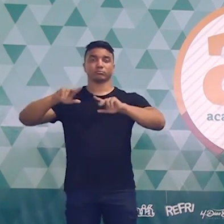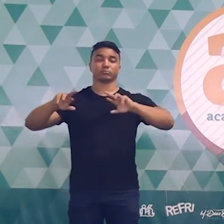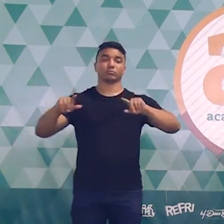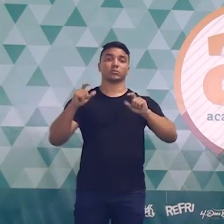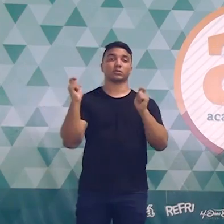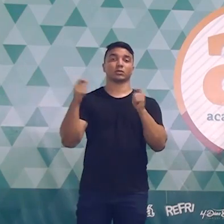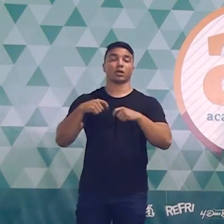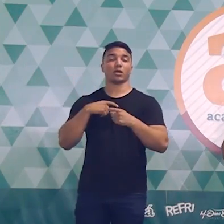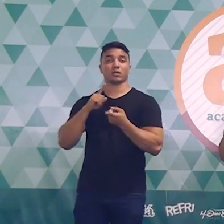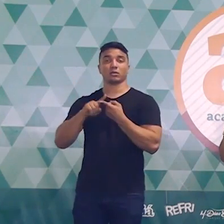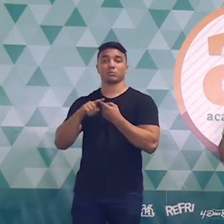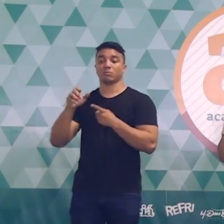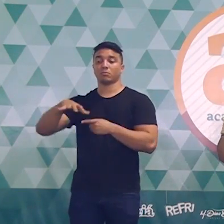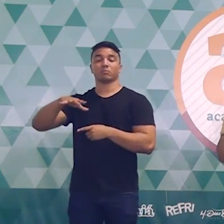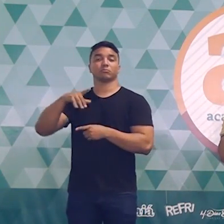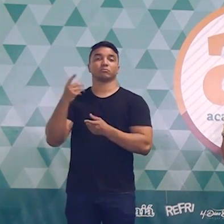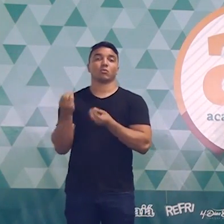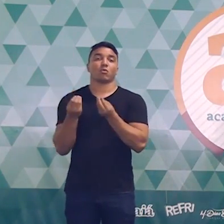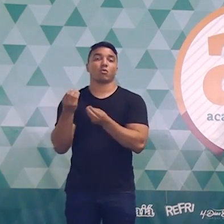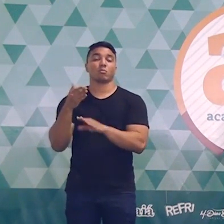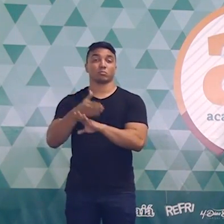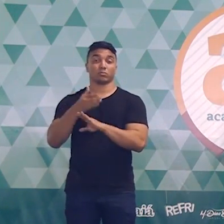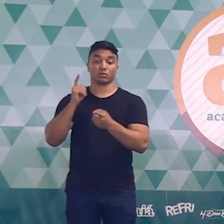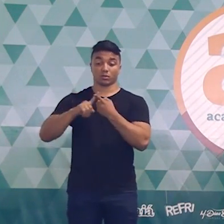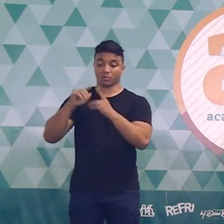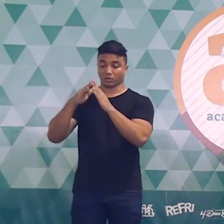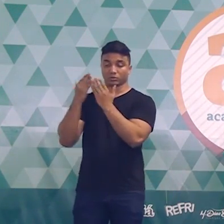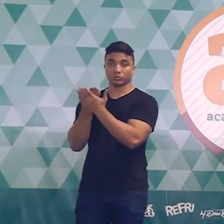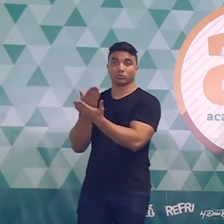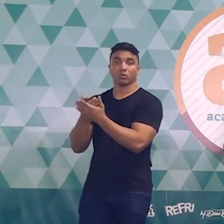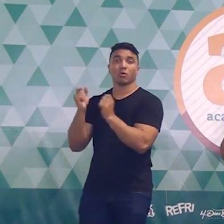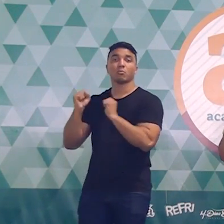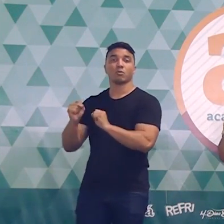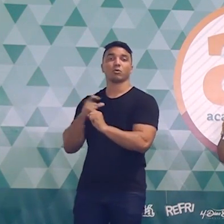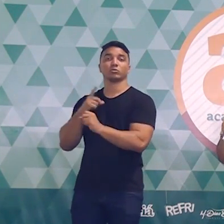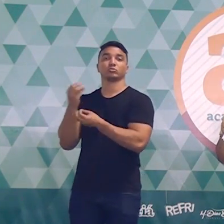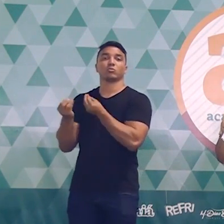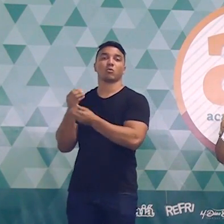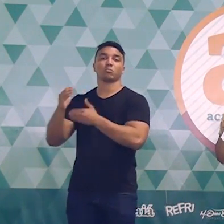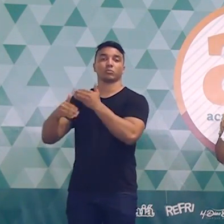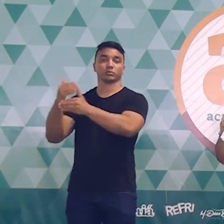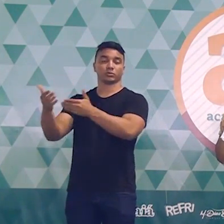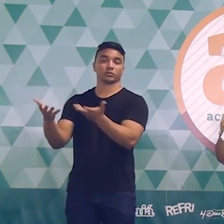atuar nessa função. As escolas podem valorizar esse procedimento.